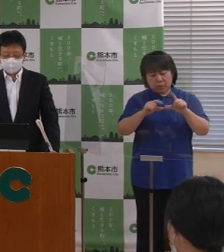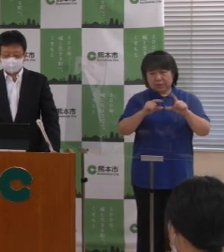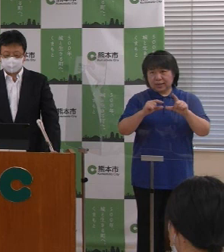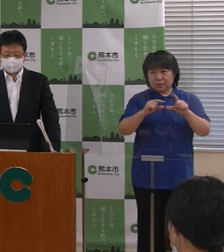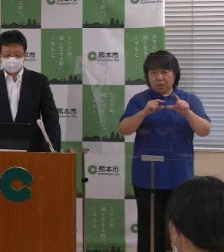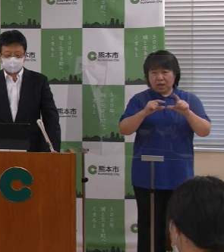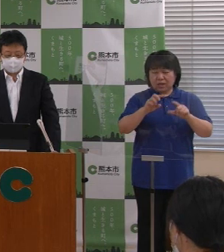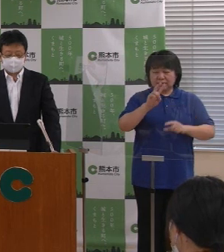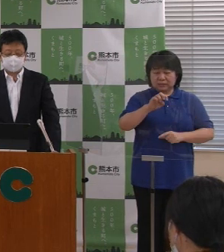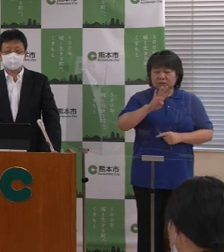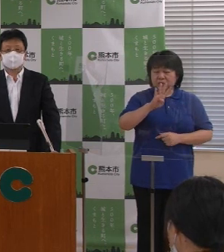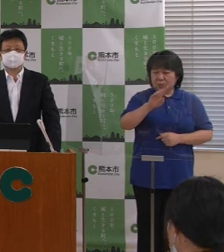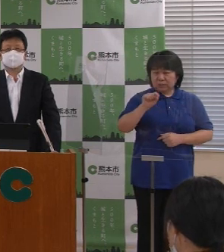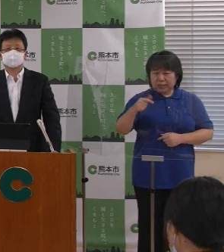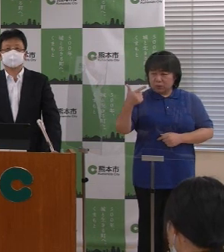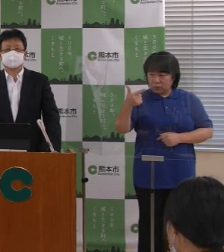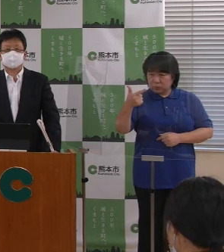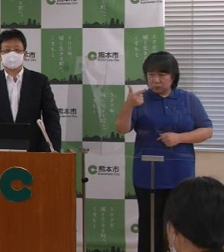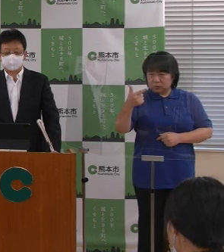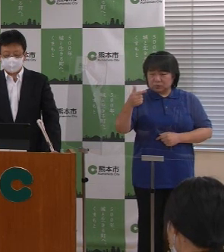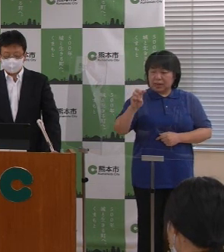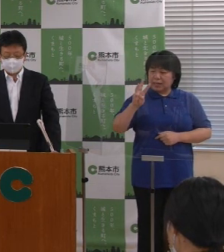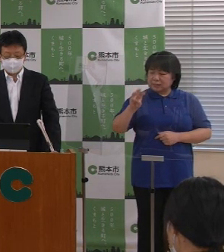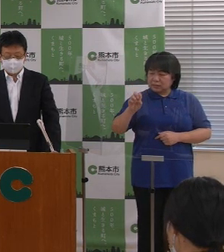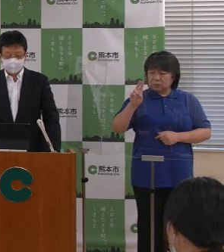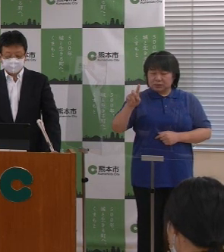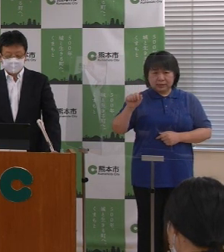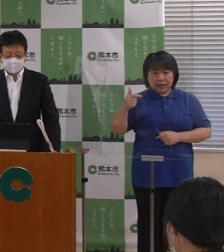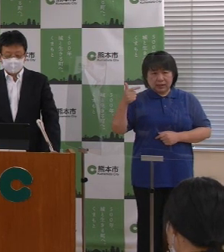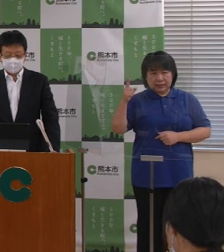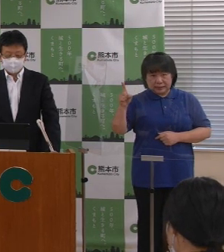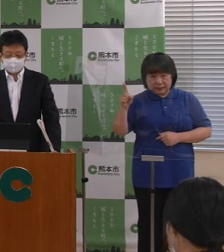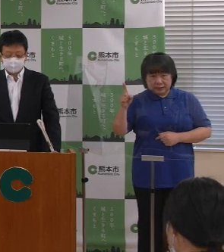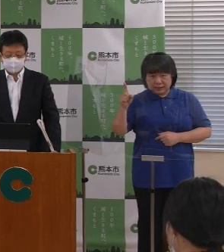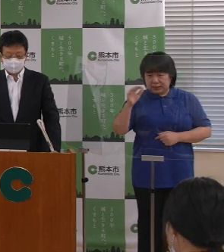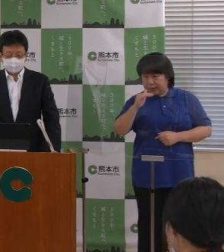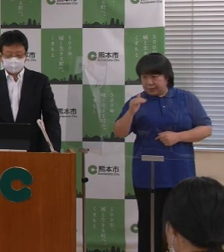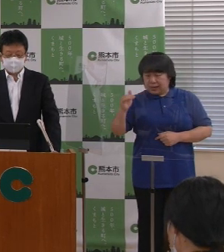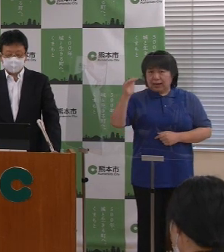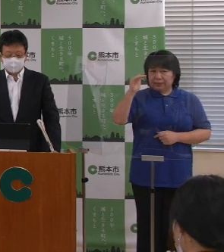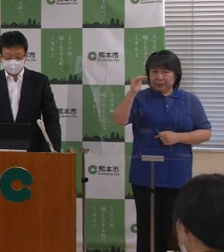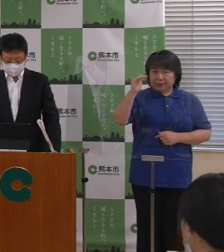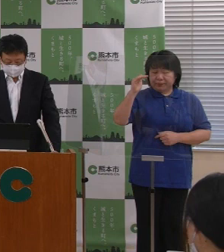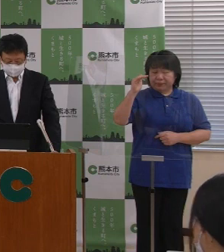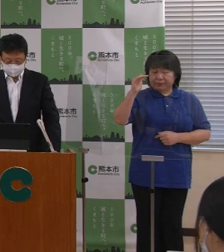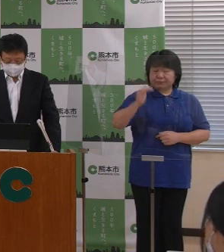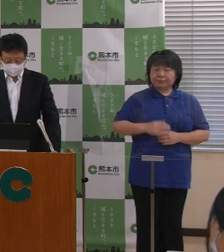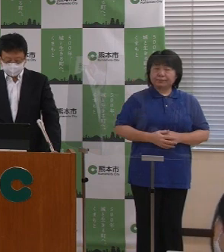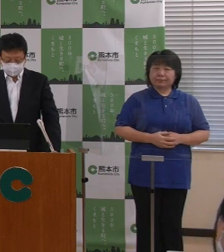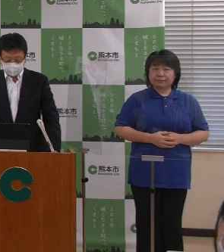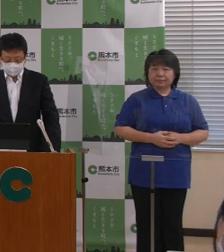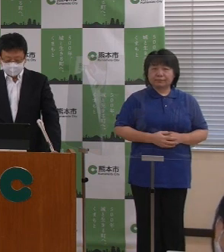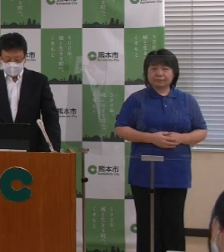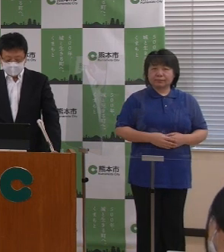は 24.6% から 32.1% に上昇をしております。